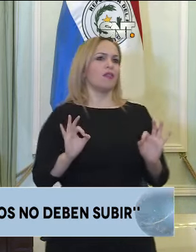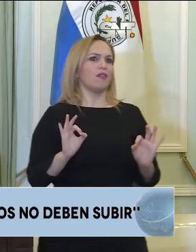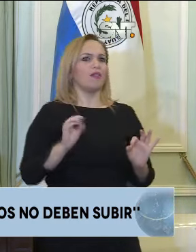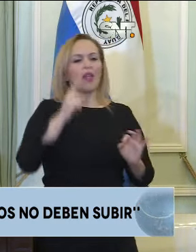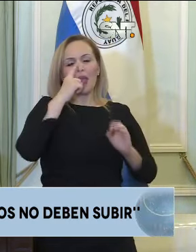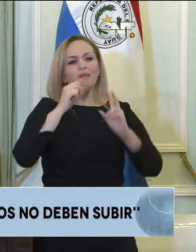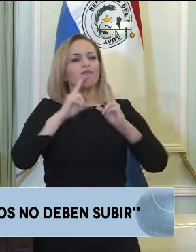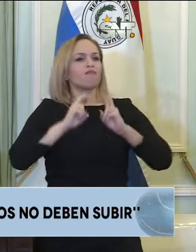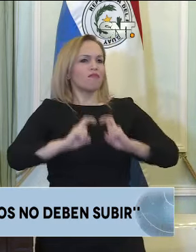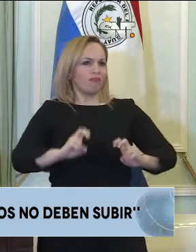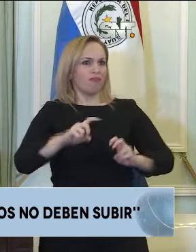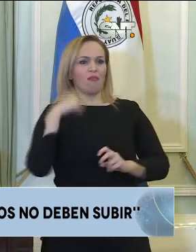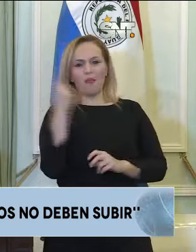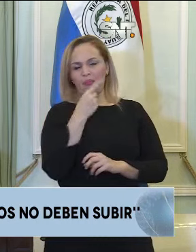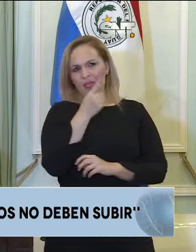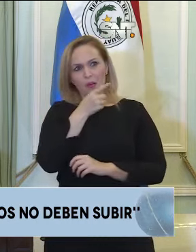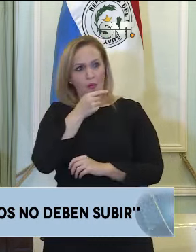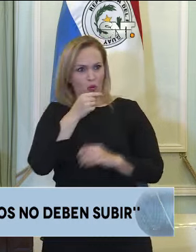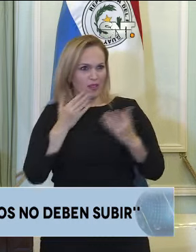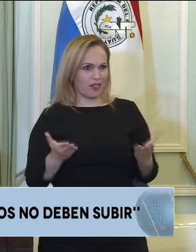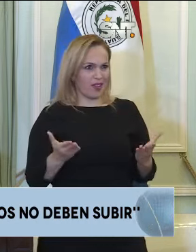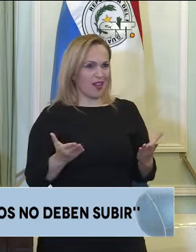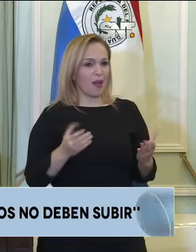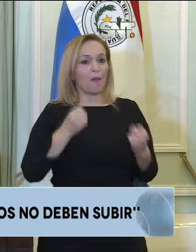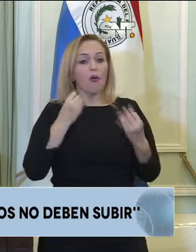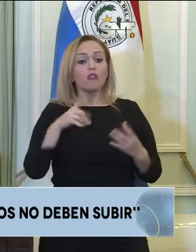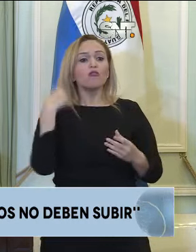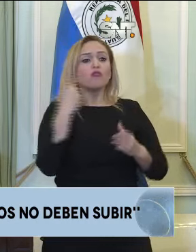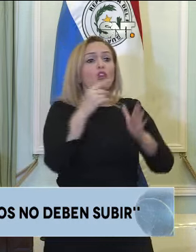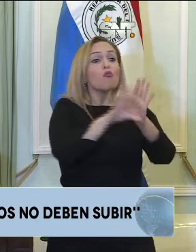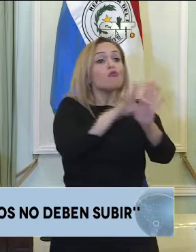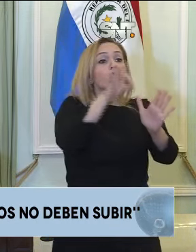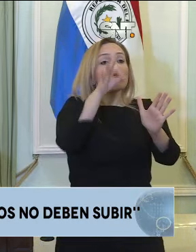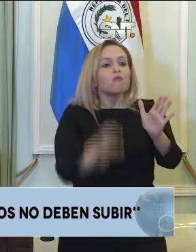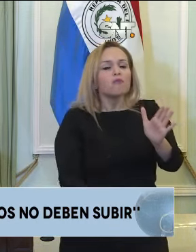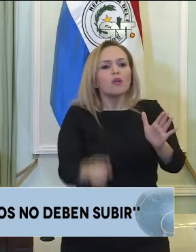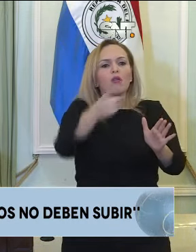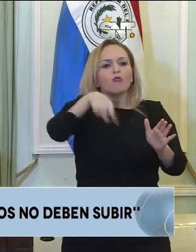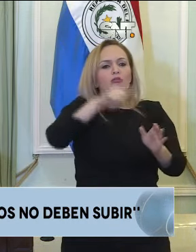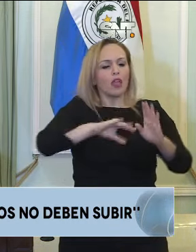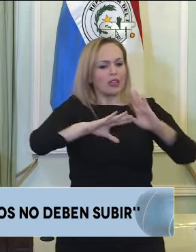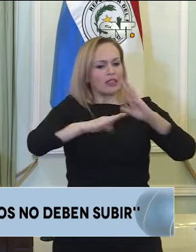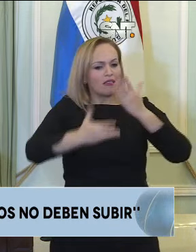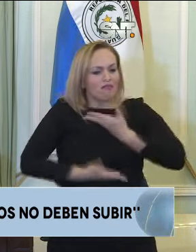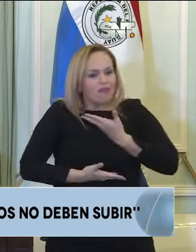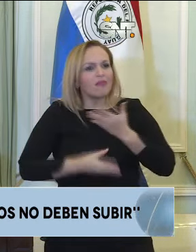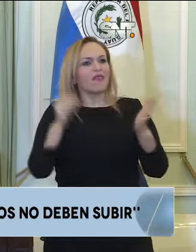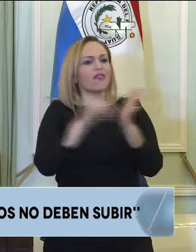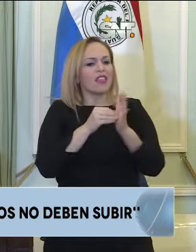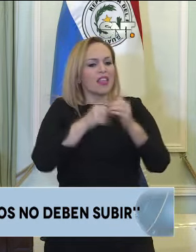investigativo de la policía. Por eso es que si cumplimos las reglas sanitarias, ya le